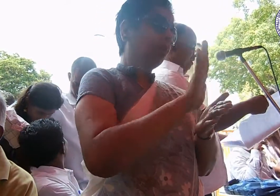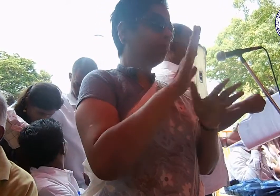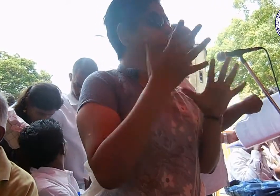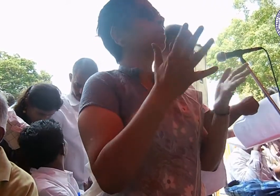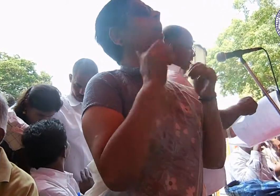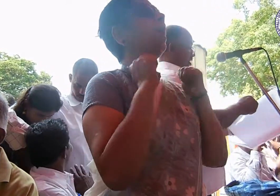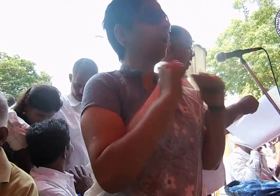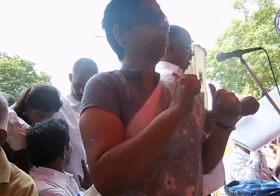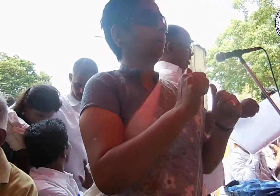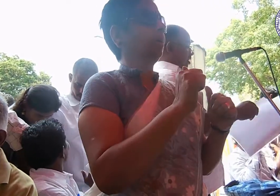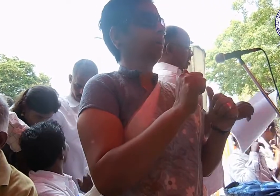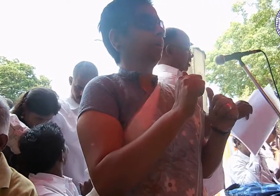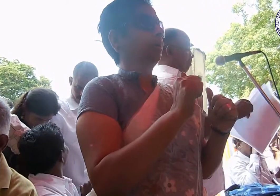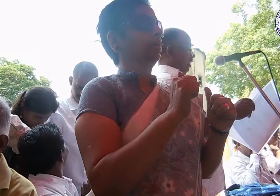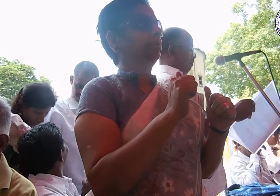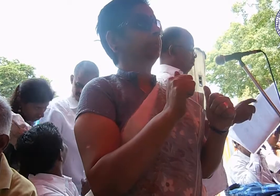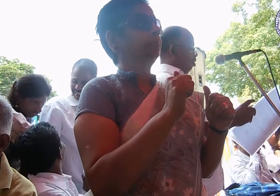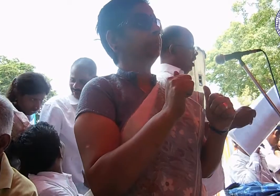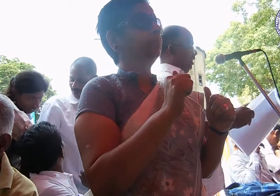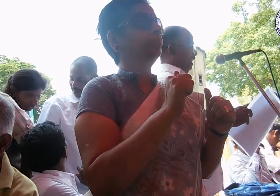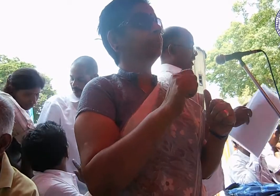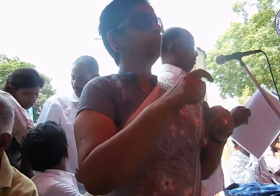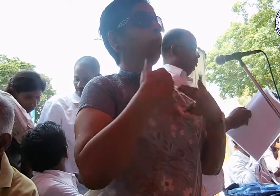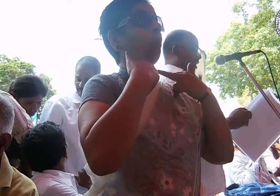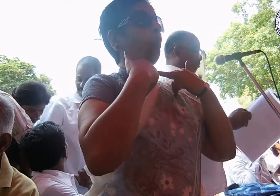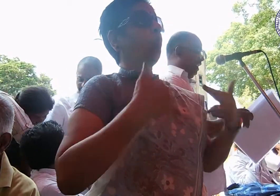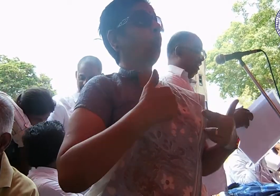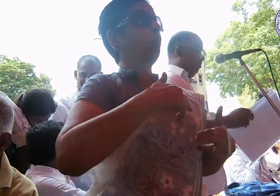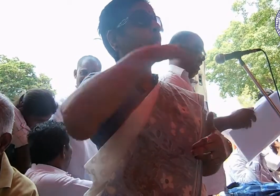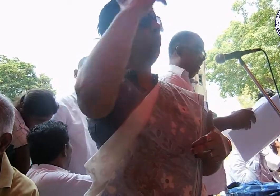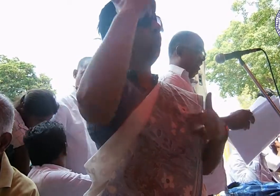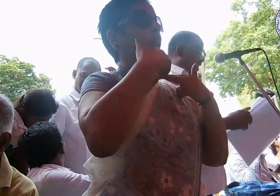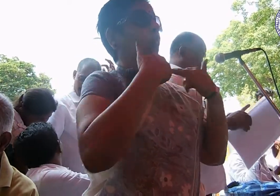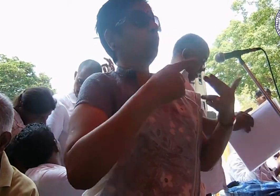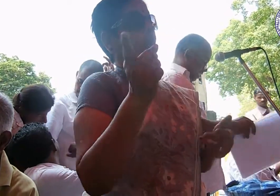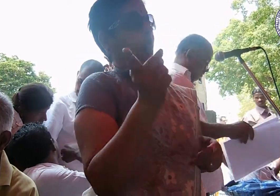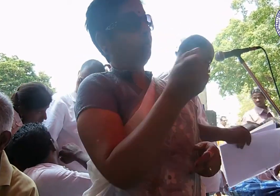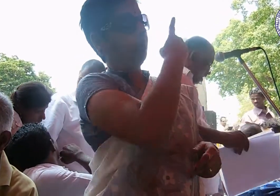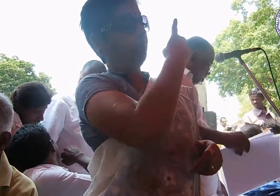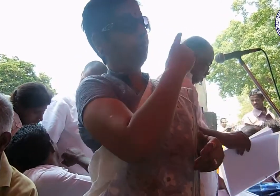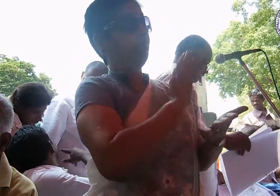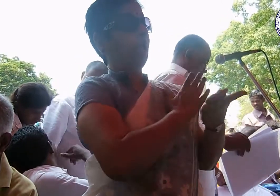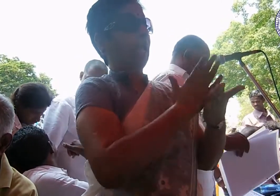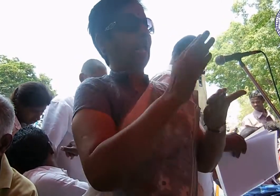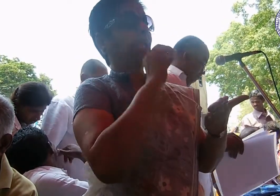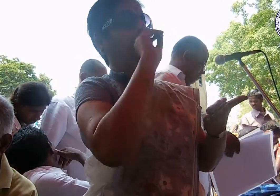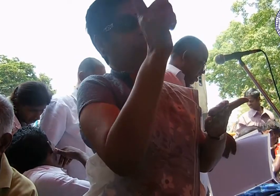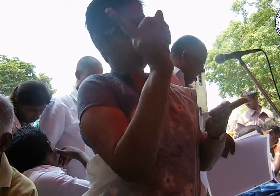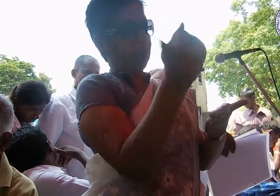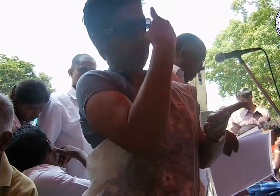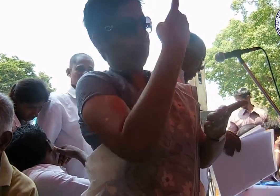என்பதை தன் கோர்ட்டுக்கு உச்ச உயர் நீதிமன்றத்துக்கு நீங்க விளக்கணும்னு சொல்றாங்க அதை